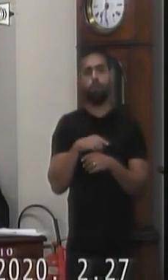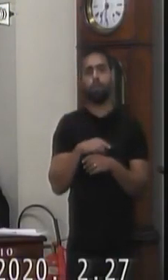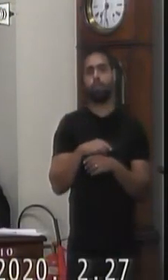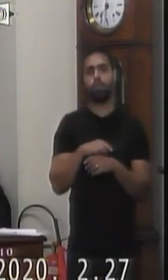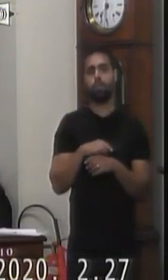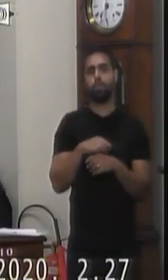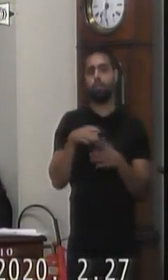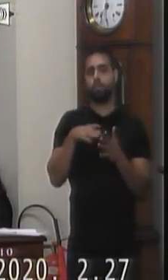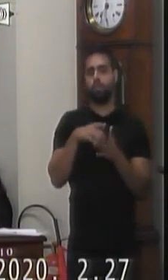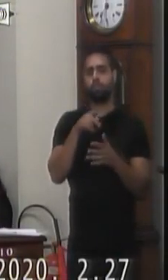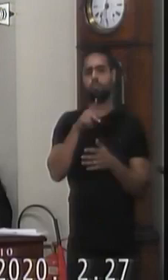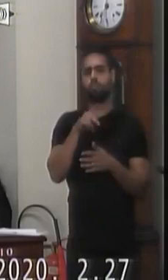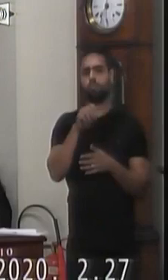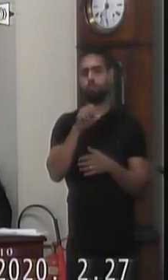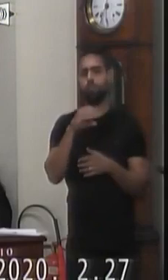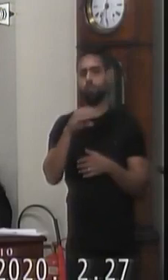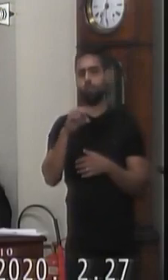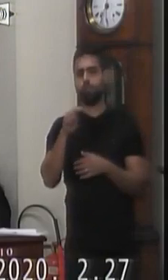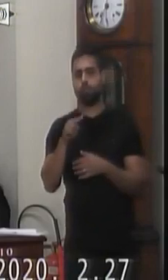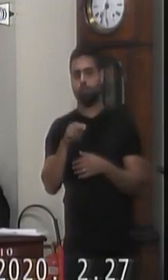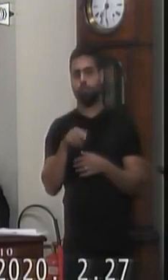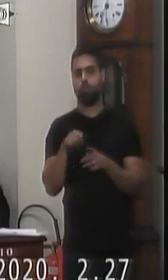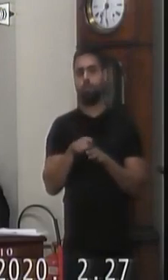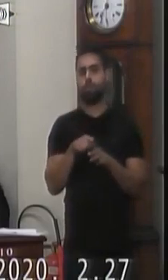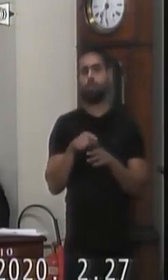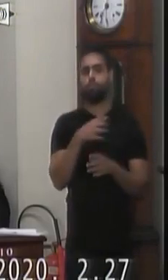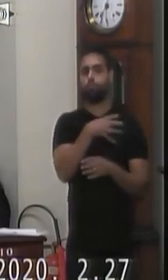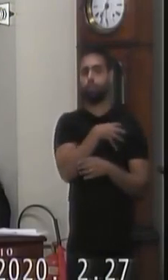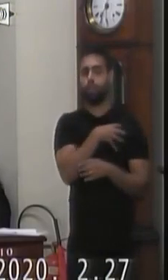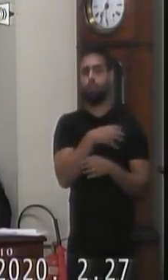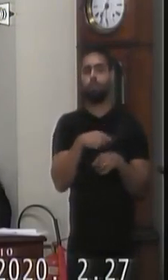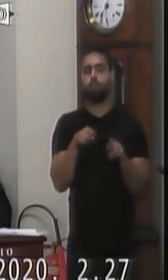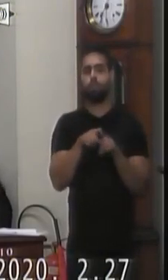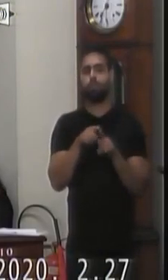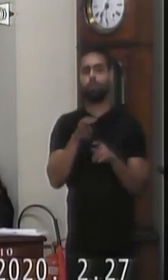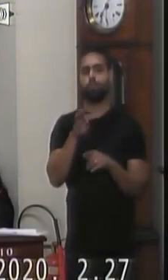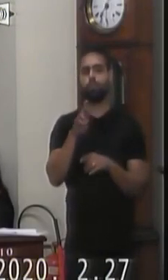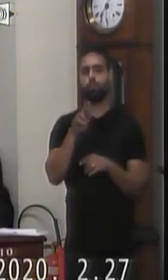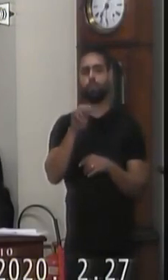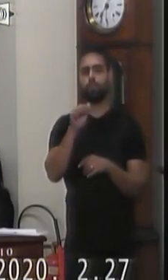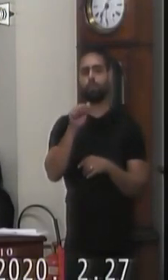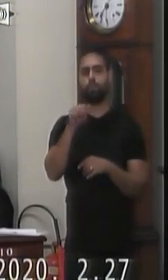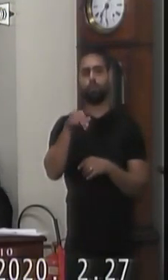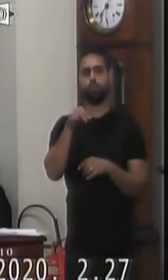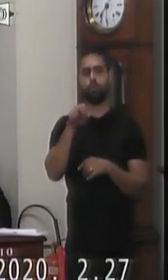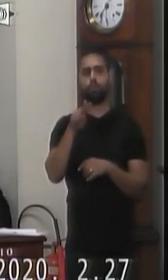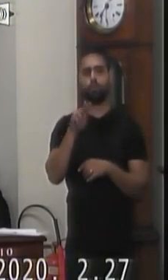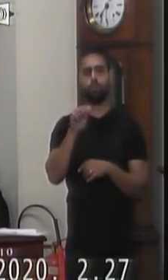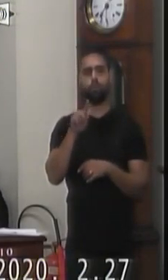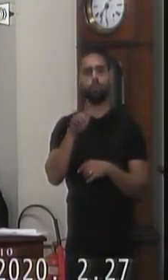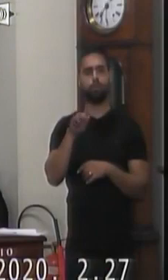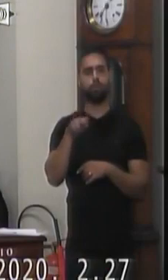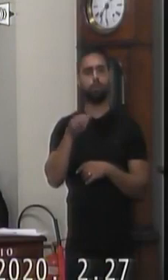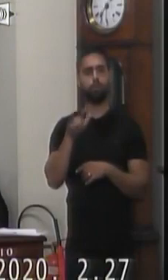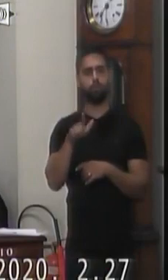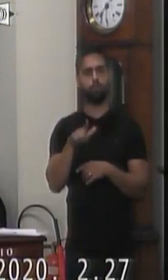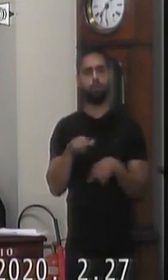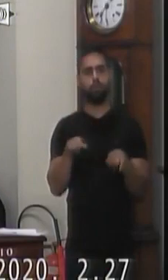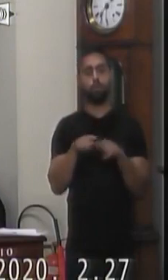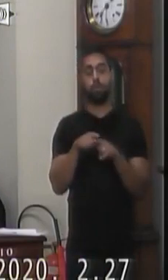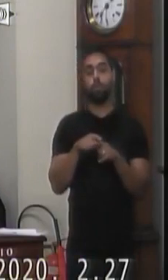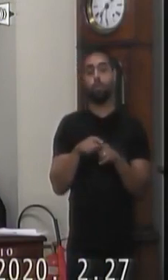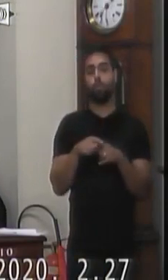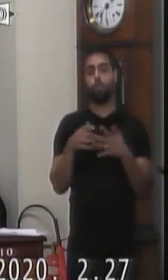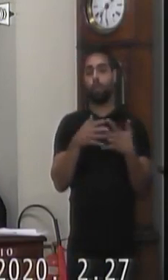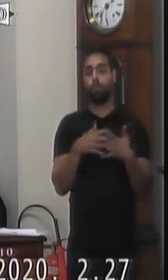de PCCU, testes rápidos, ultrassonografia das mamas e transvaginal, além dos encaminhamentos para mamografia. O atendimento será